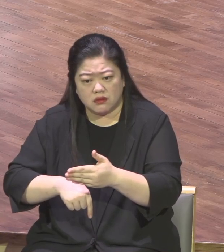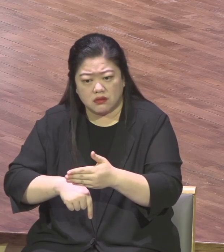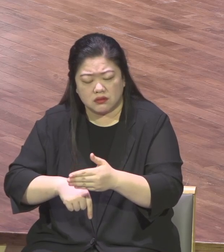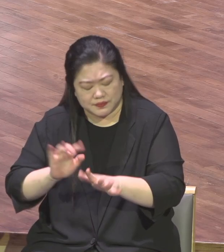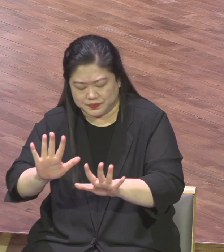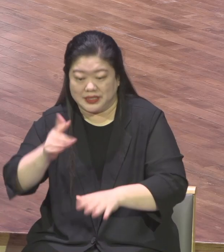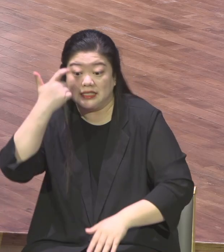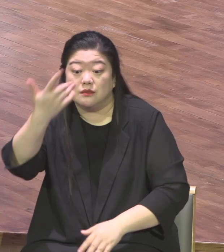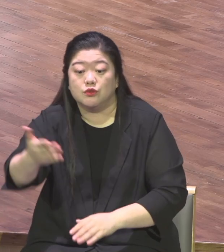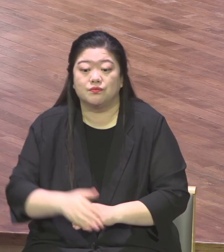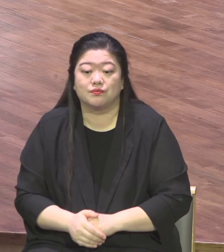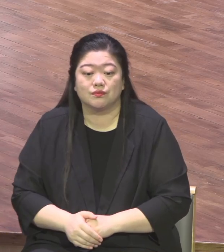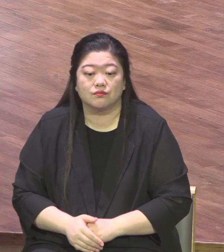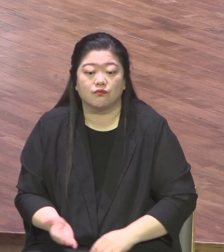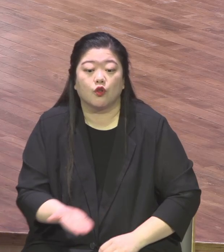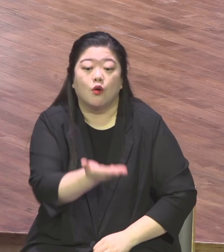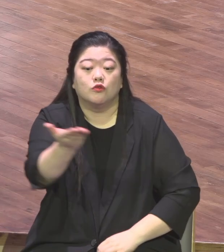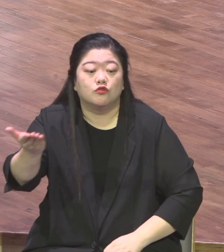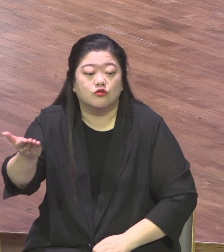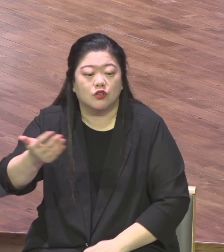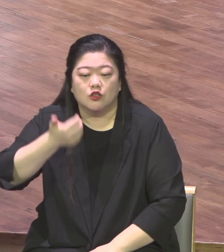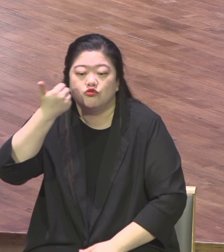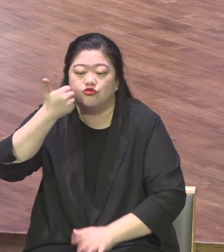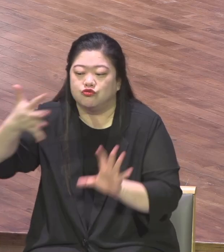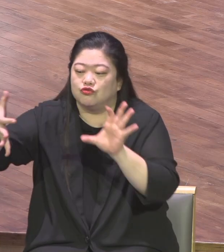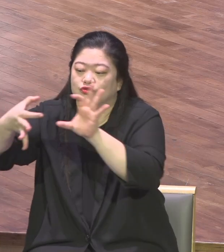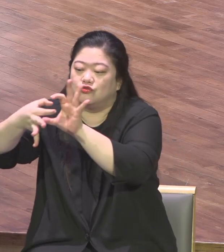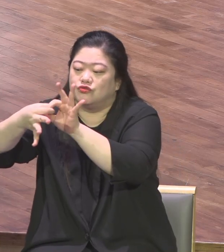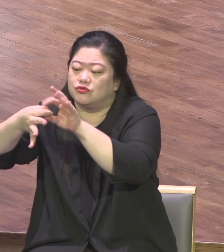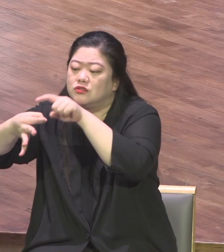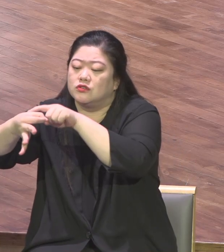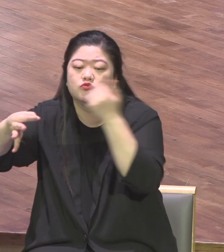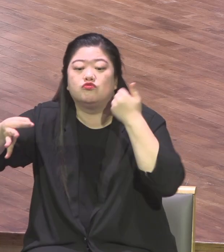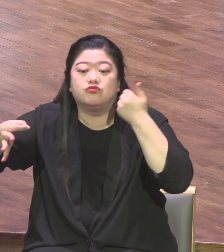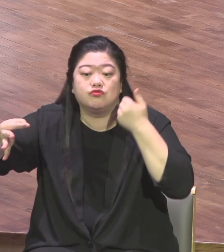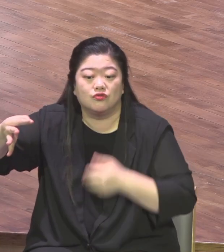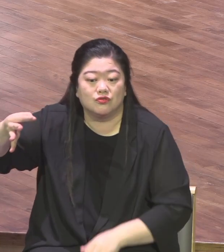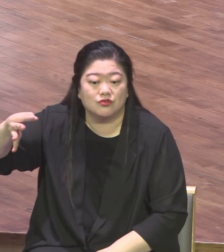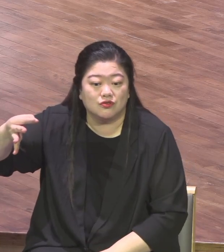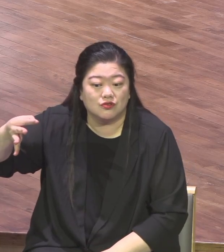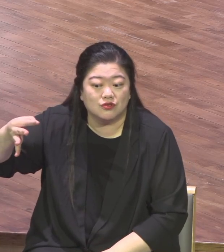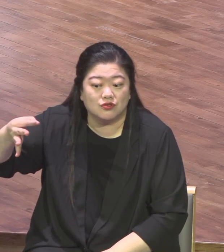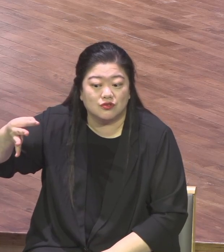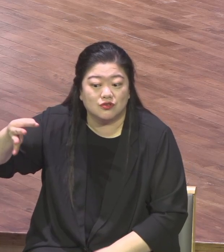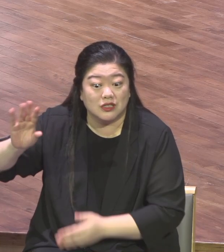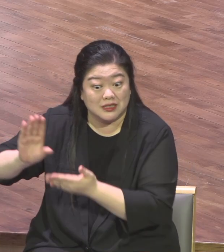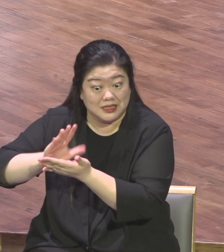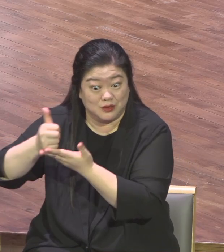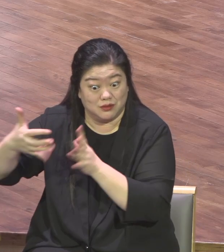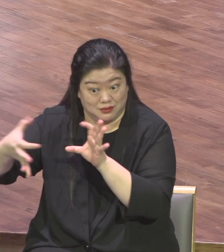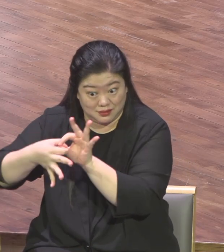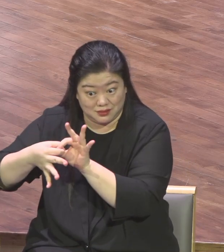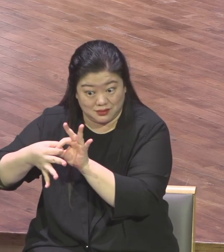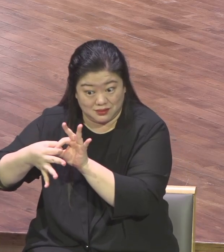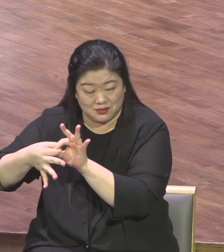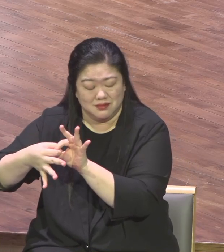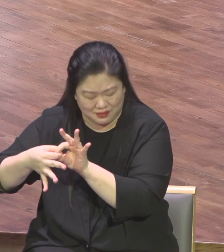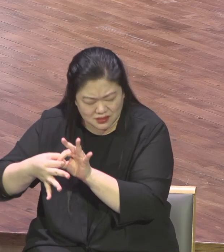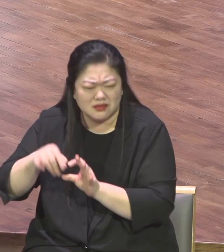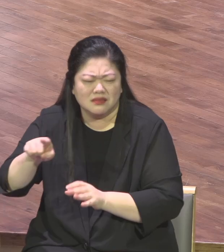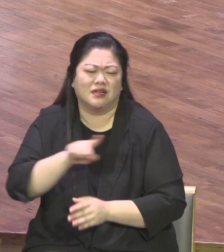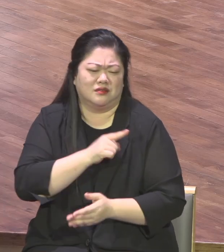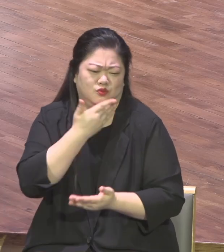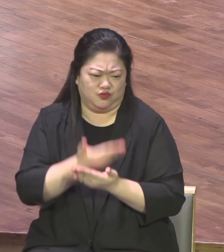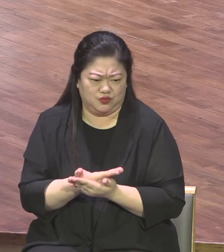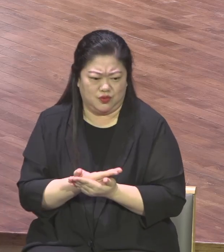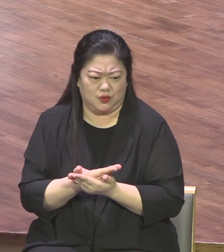여러분이, 여러분 신분이 뭐예요? 나는 그리스도 안에 있다. 그리스도 안에 있다. 이거 제일 중요한, 이